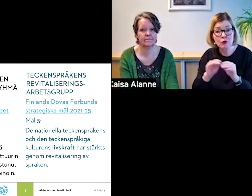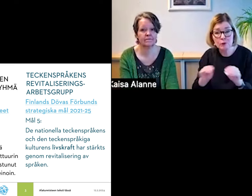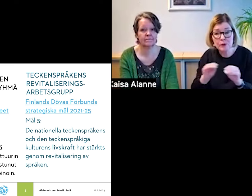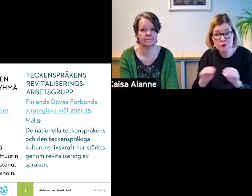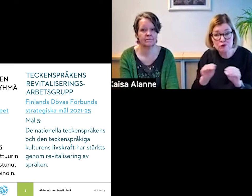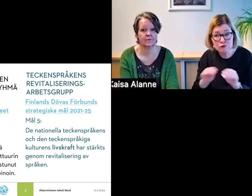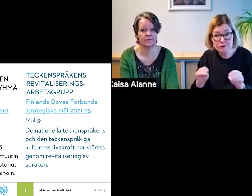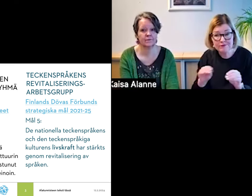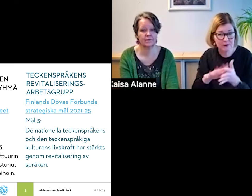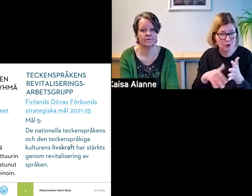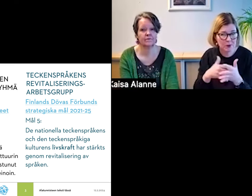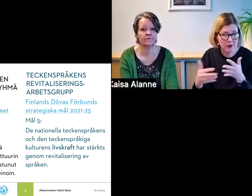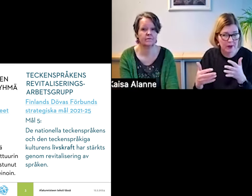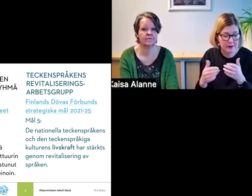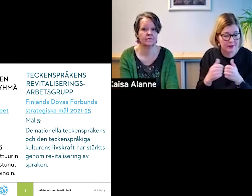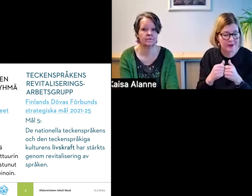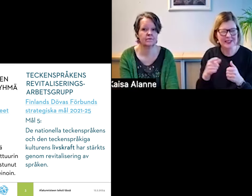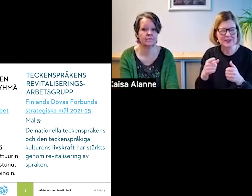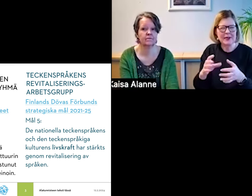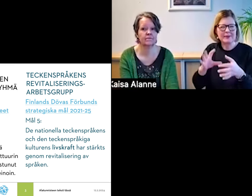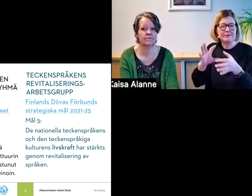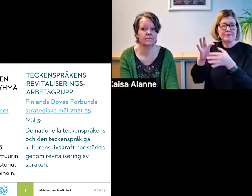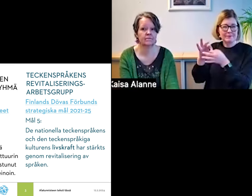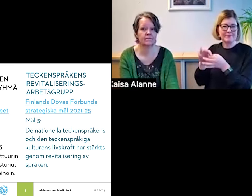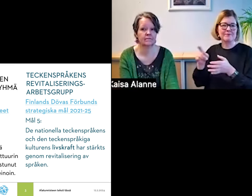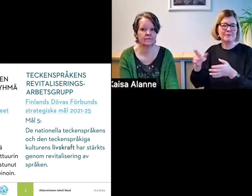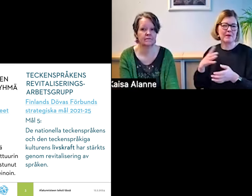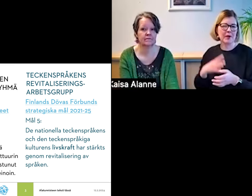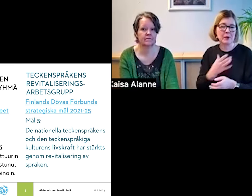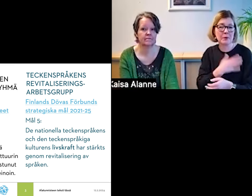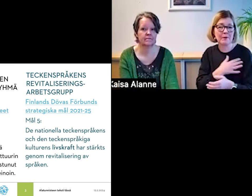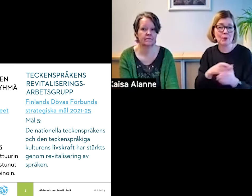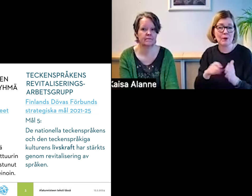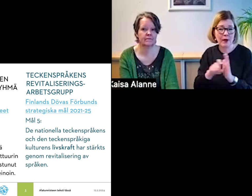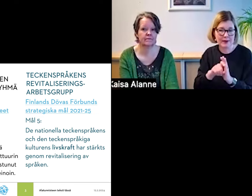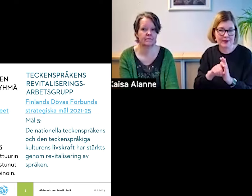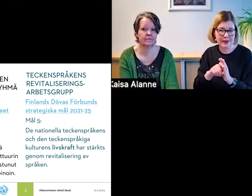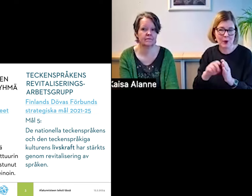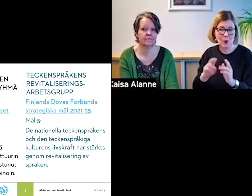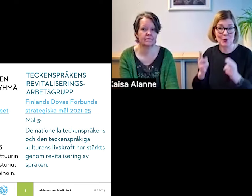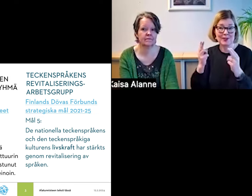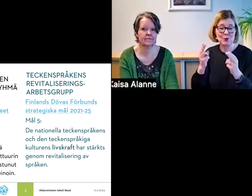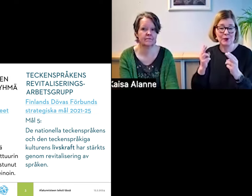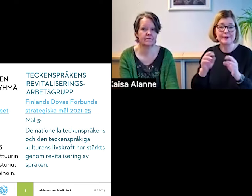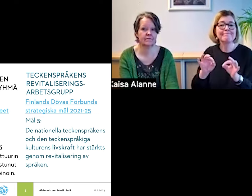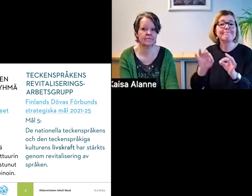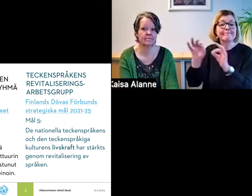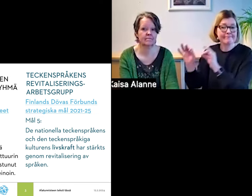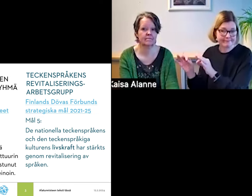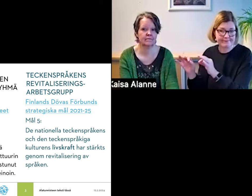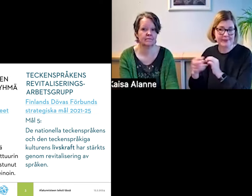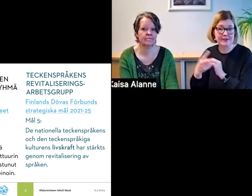Tavoitteita liittyen esimerkiksi lapsiin ja perheisiin ja viittomakielen kotiopetukseen, joka taas